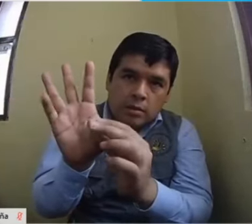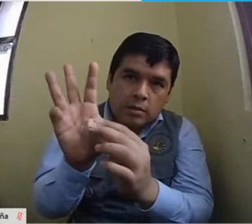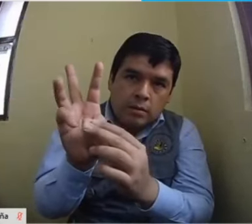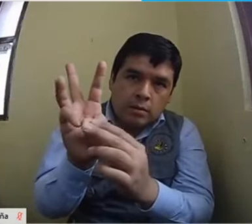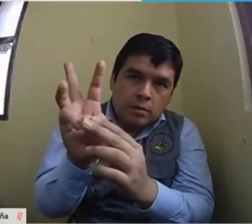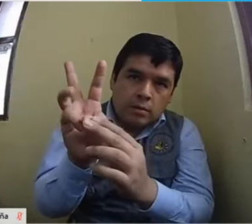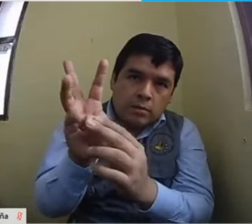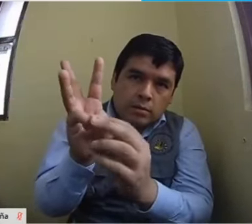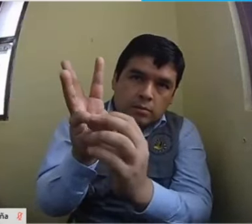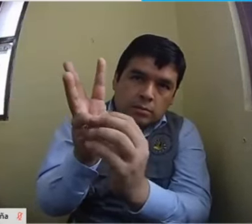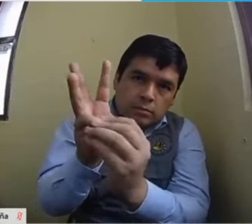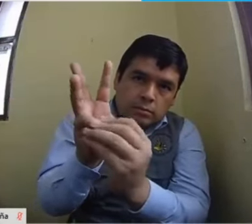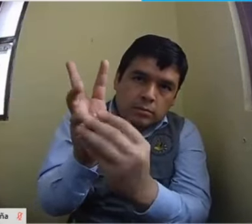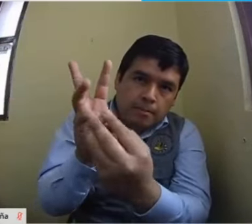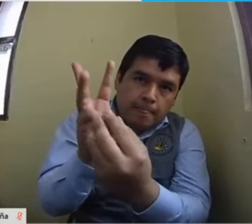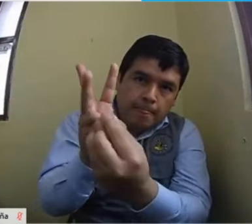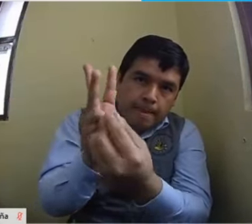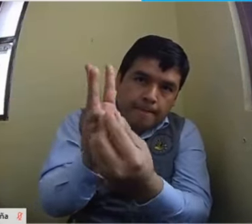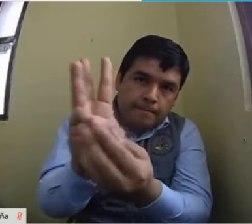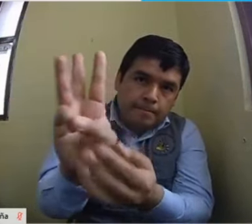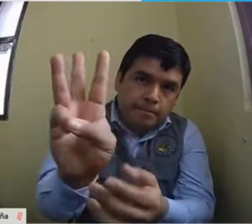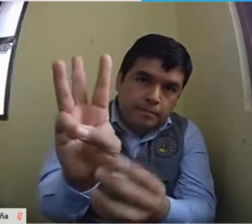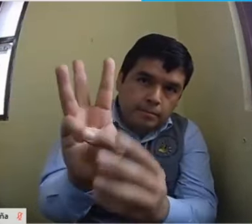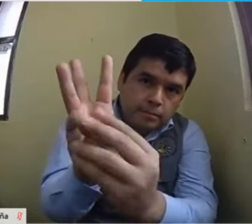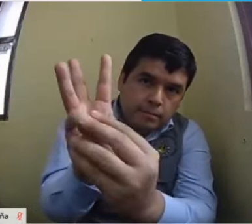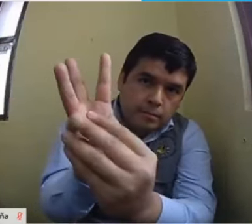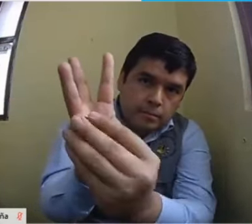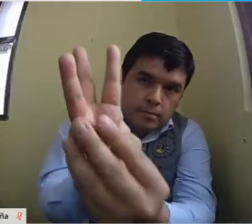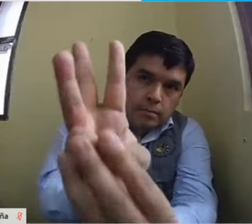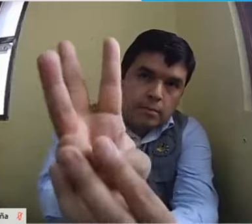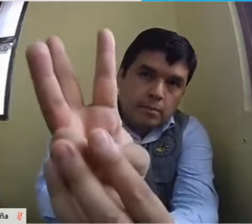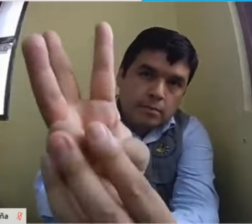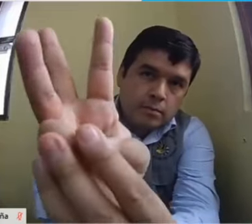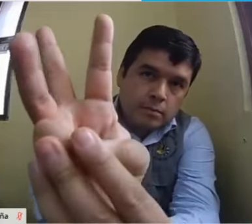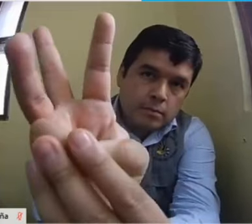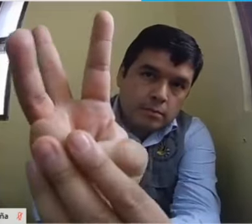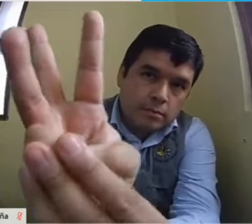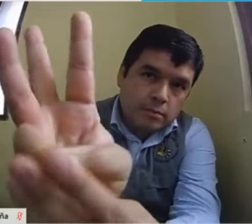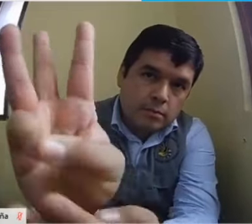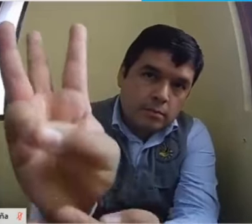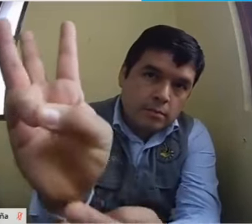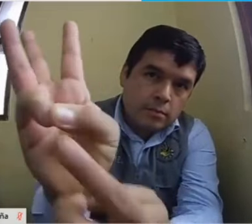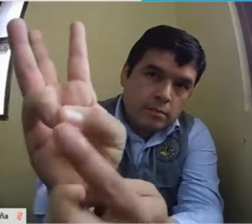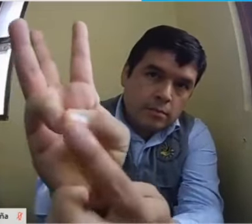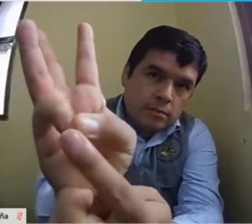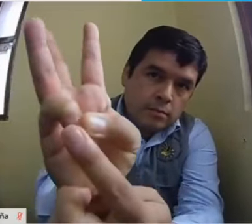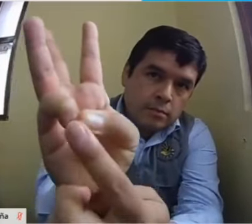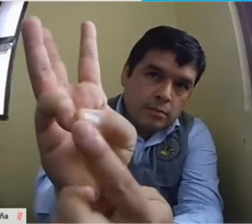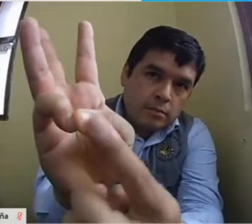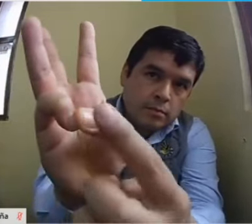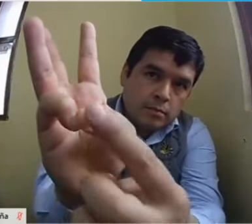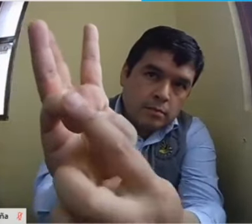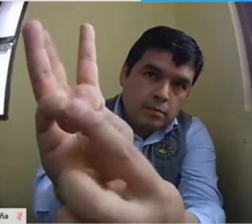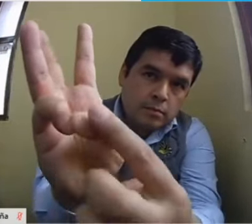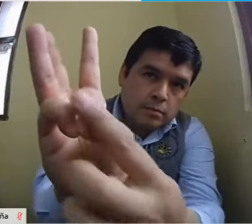El pulgar y el meñique los pueden juntar, los tres que quedan arriba, el índice, el medio y el anular,